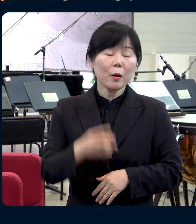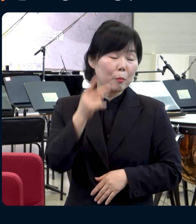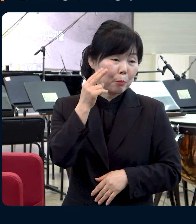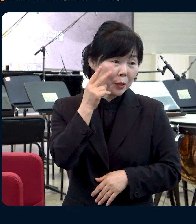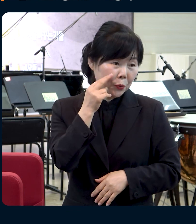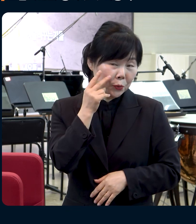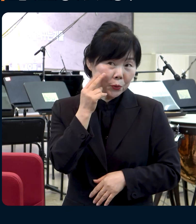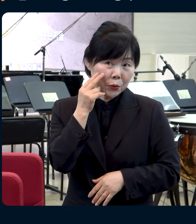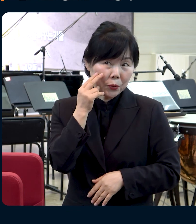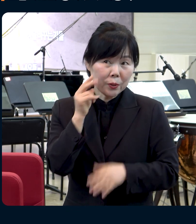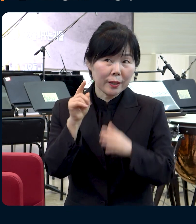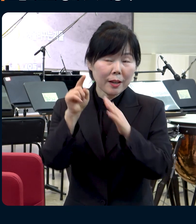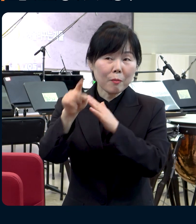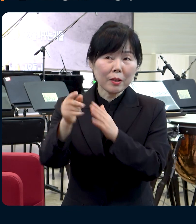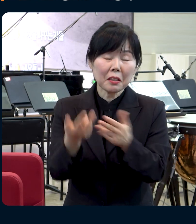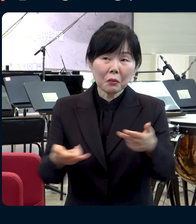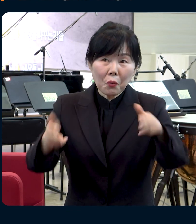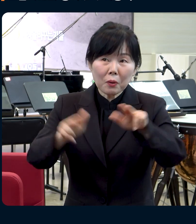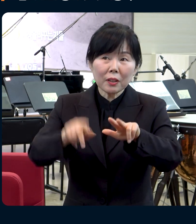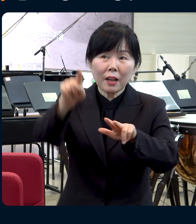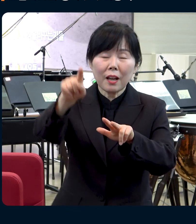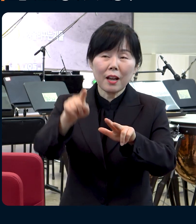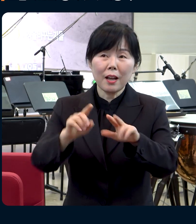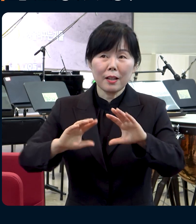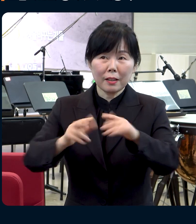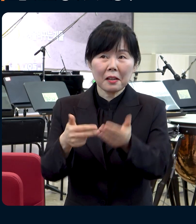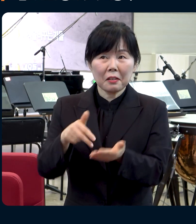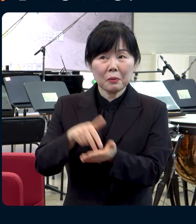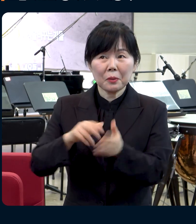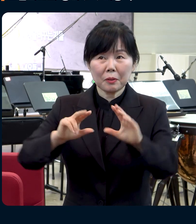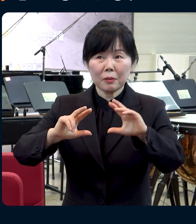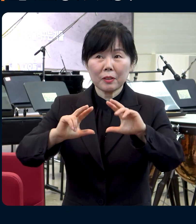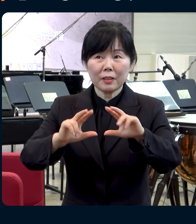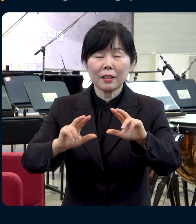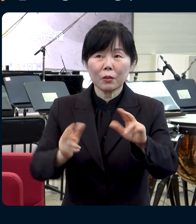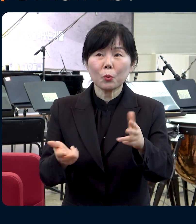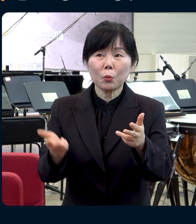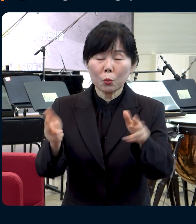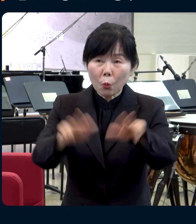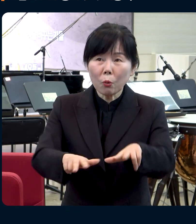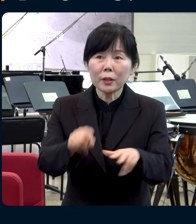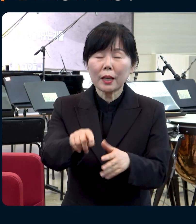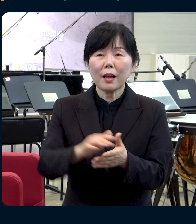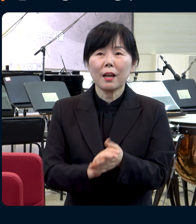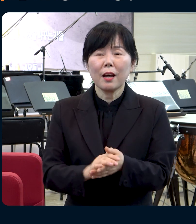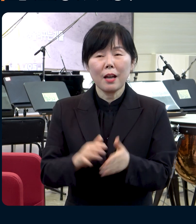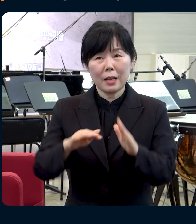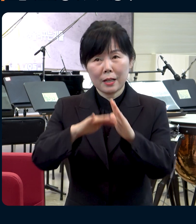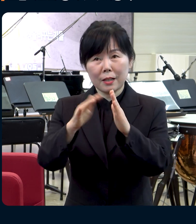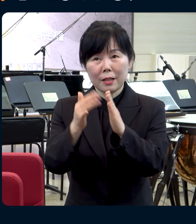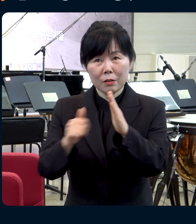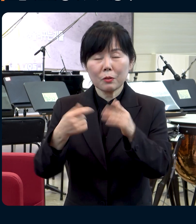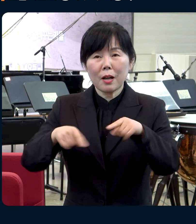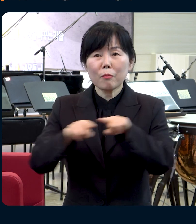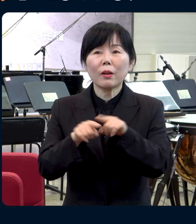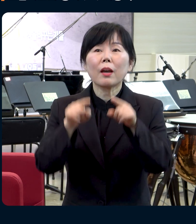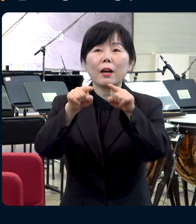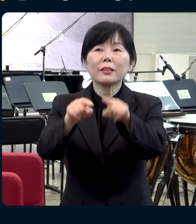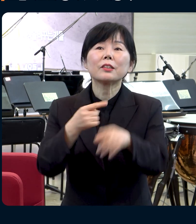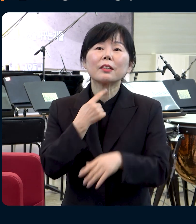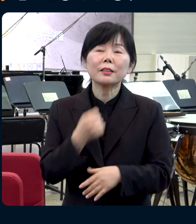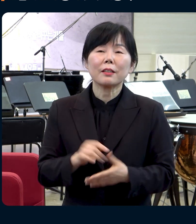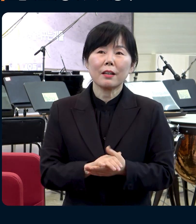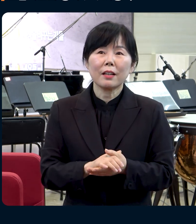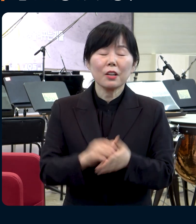여러분 세코이아 국립공원이라는 곳이 있습니다. 저도 예전에 우리 가족과 함께 방문했던 경험이 있는데요, 이곳이